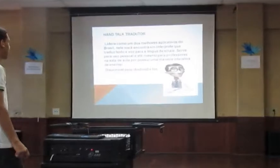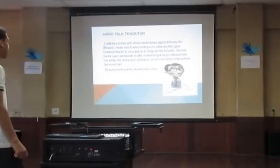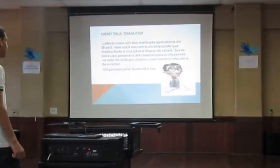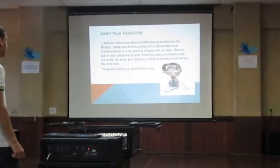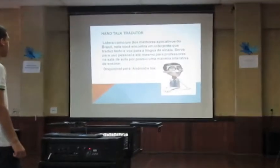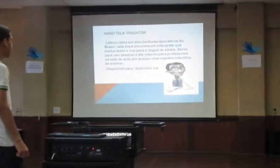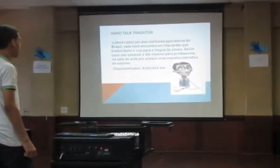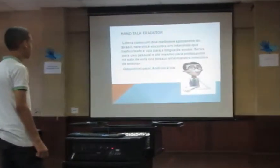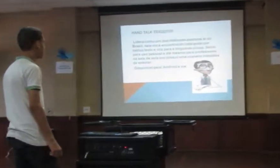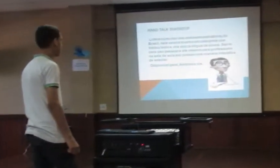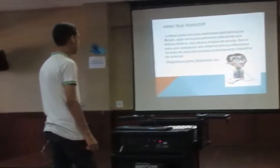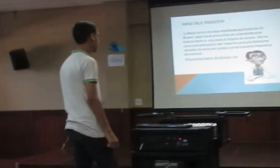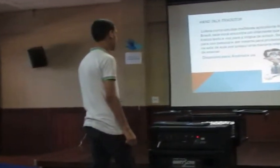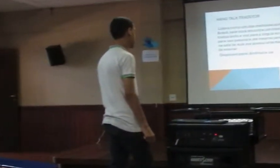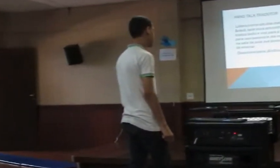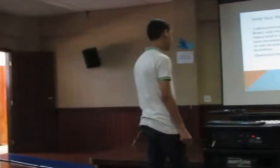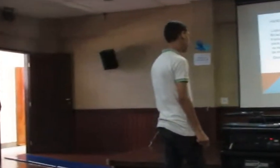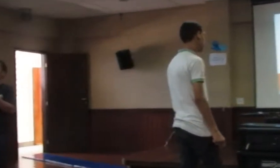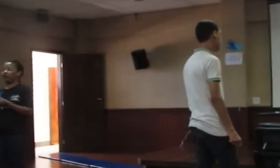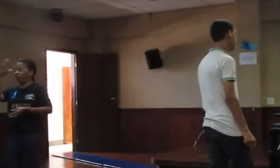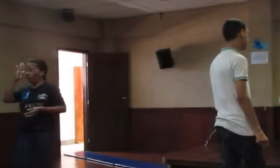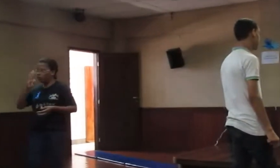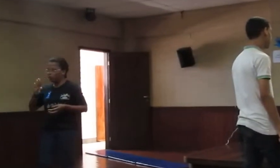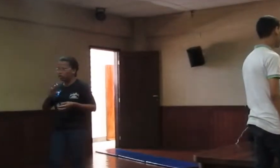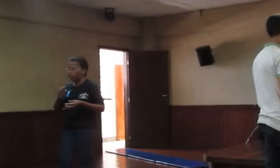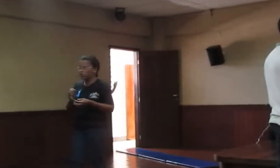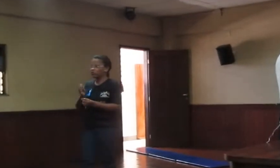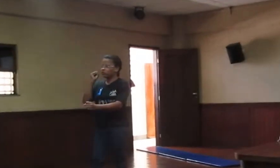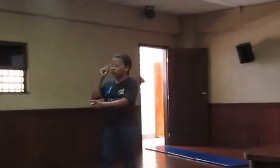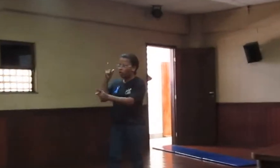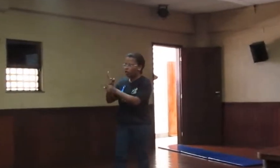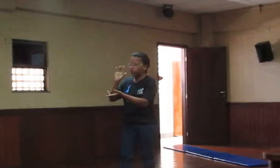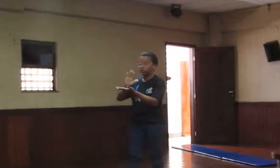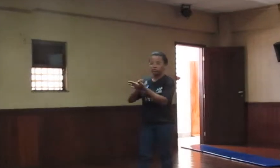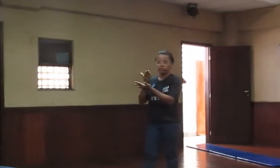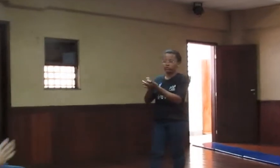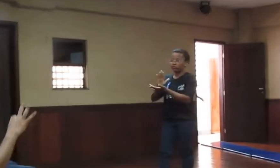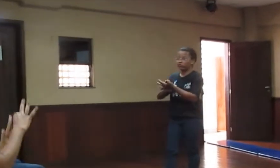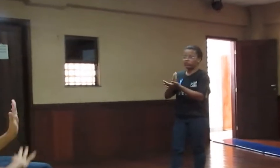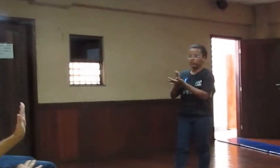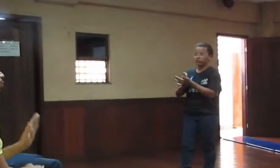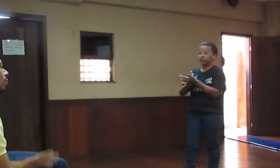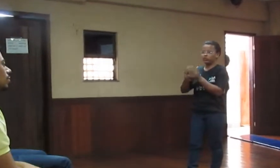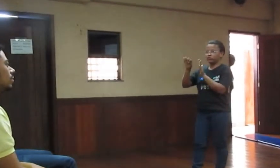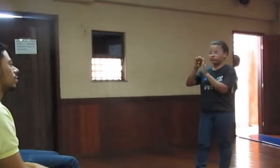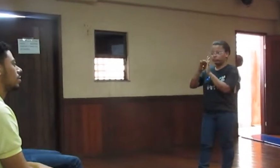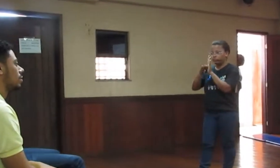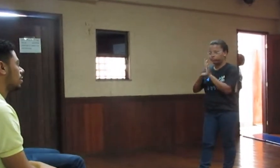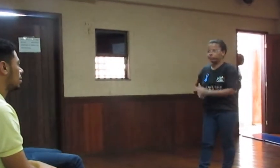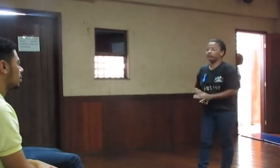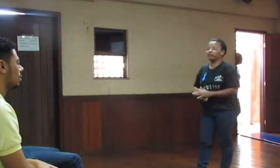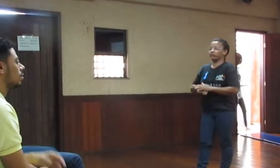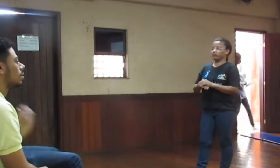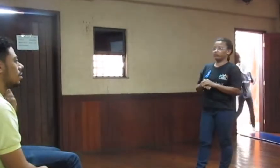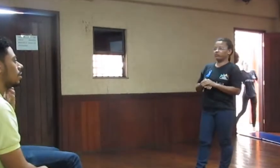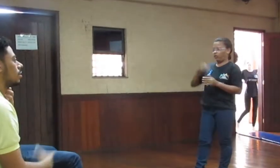melhores aplicativos do Brasil. Nele você encontra um intérprete que traduz o texto e voz para a língua de sinais. Serve para o